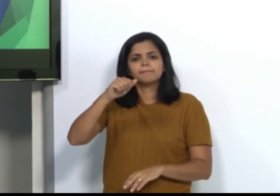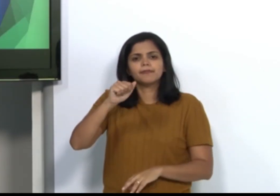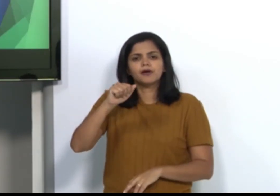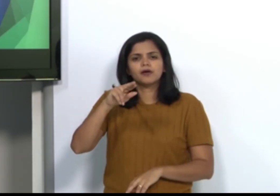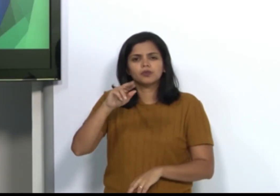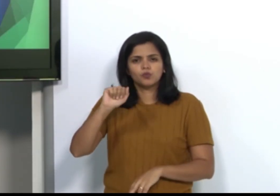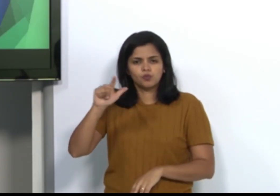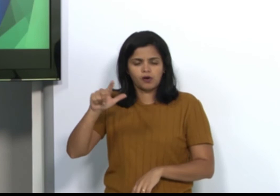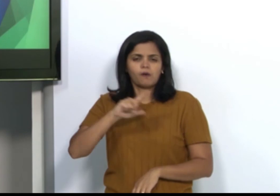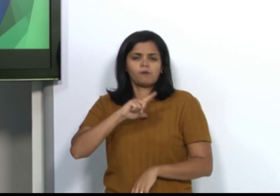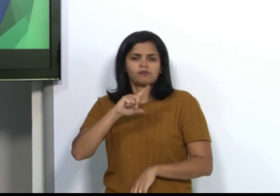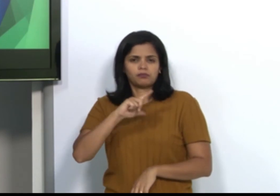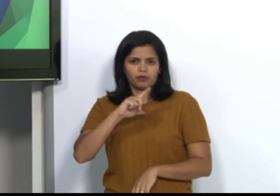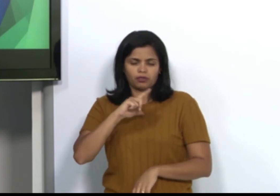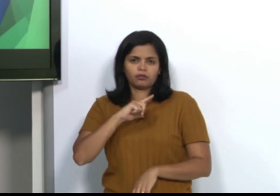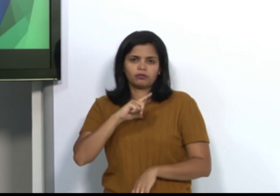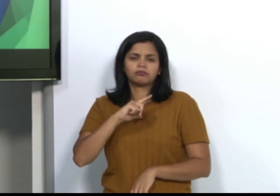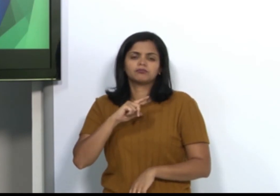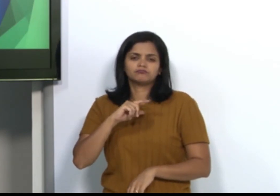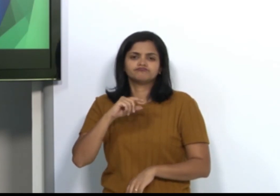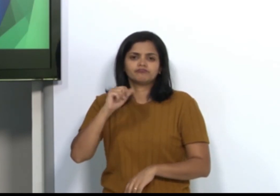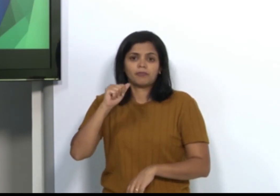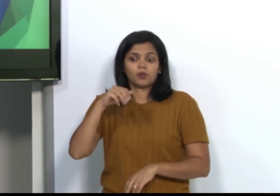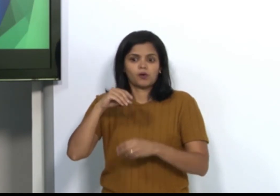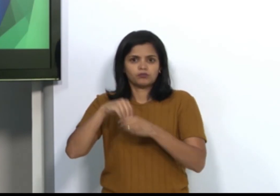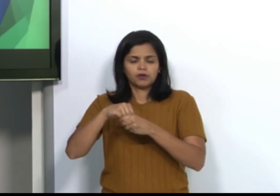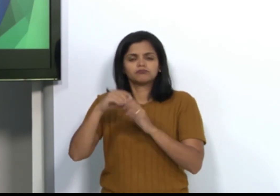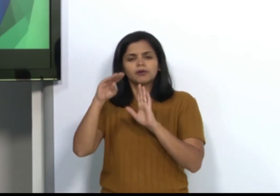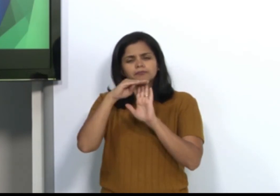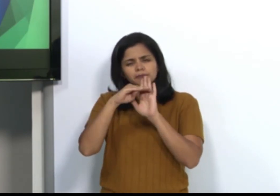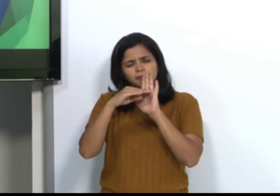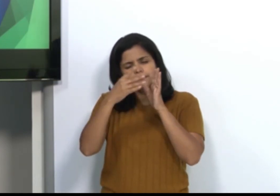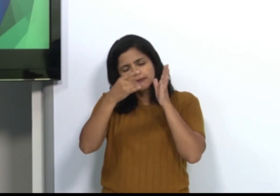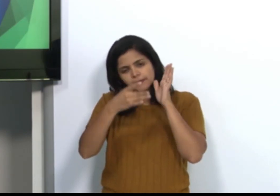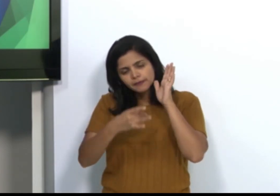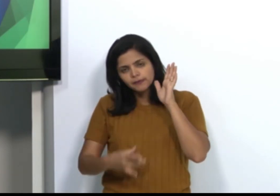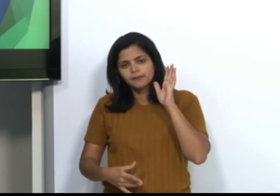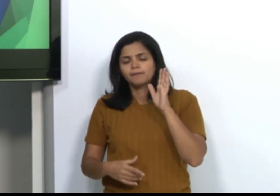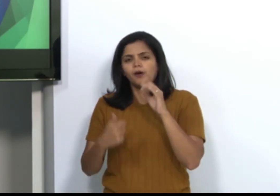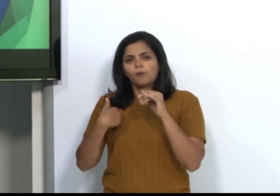Bom, temos aqui, tá bem? No manual consta tudo isso que estamos falando,